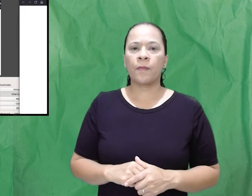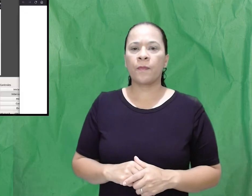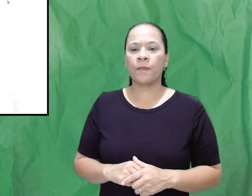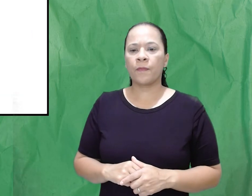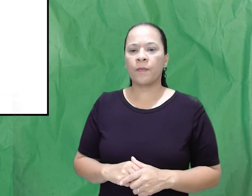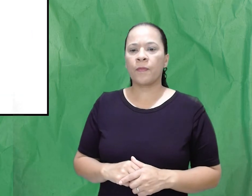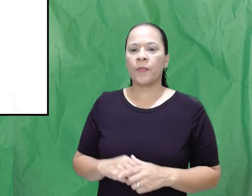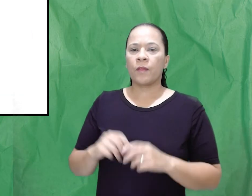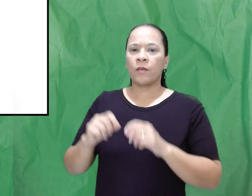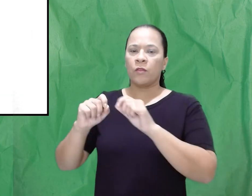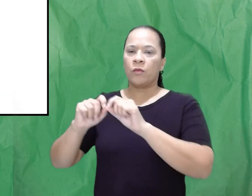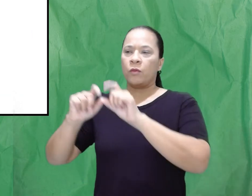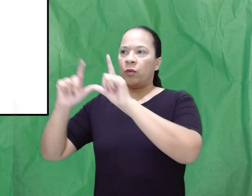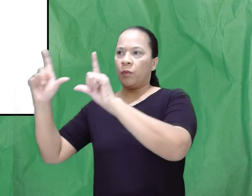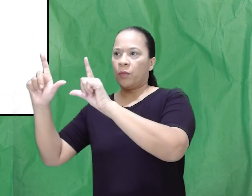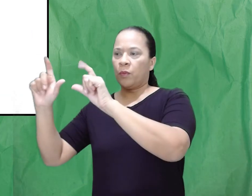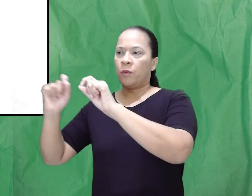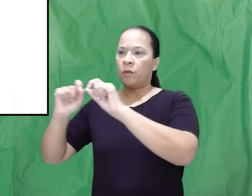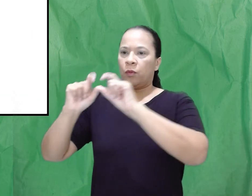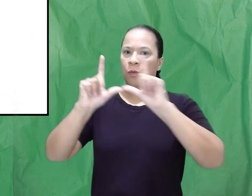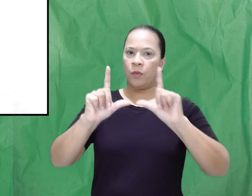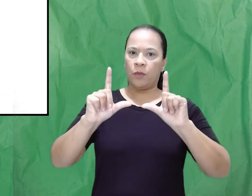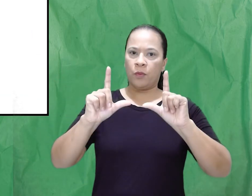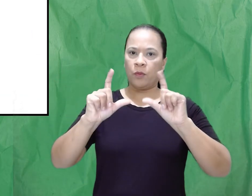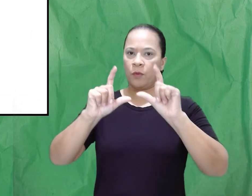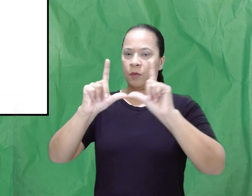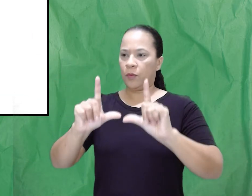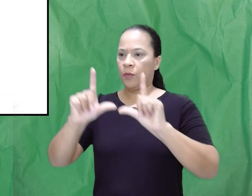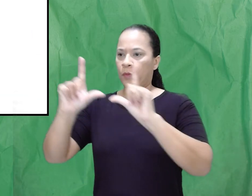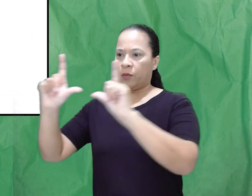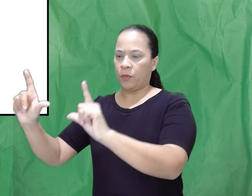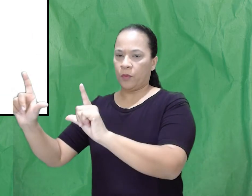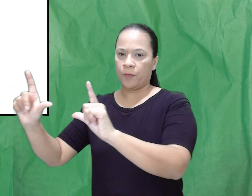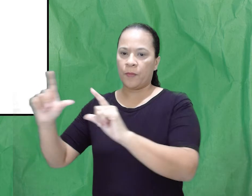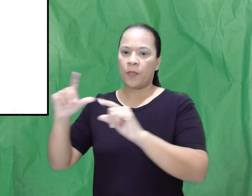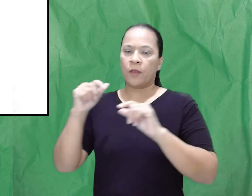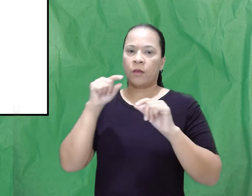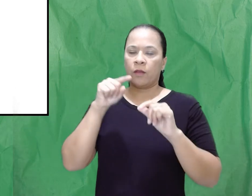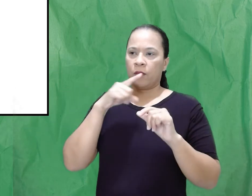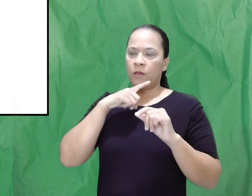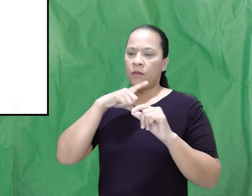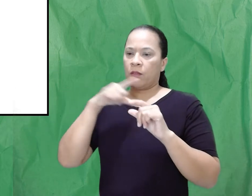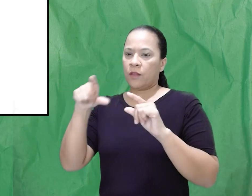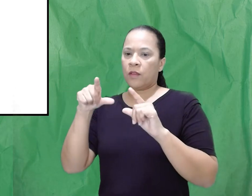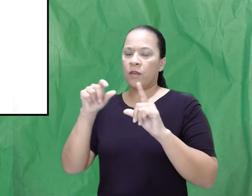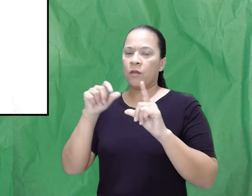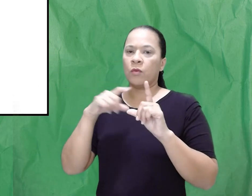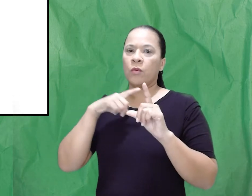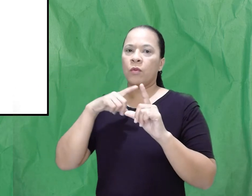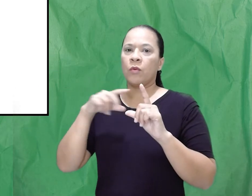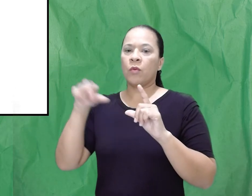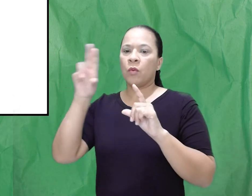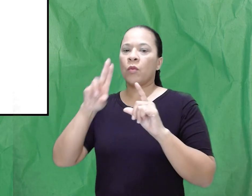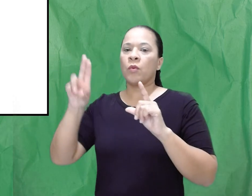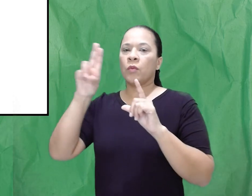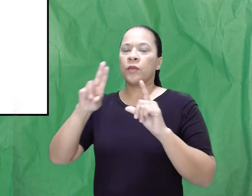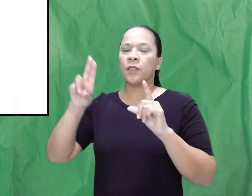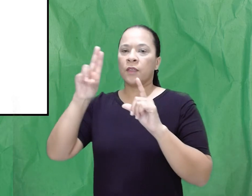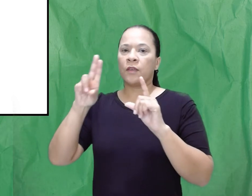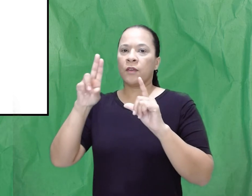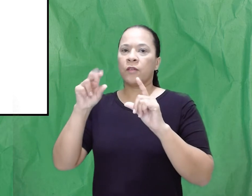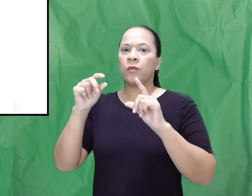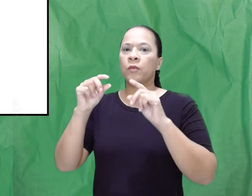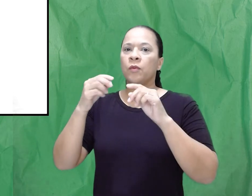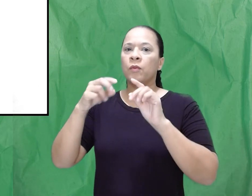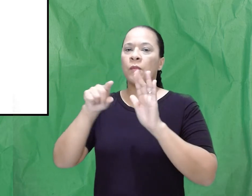aqui, vou botar aqui lado a lado. Então aqui eu tenho um código na esquerda. Aqui eu estou utilizando um programa chamado Visual Studio Code, que